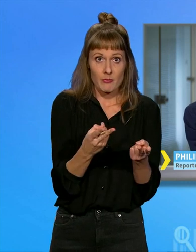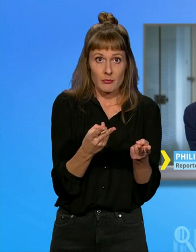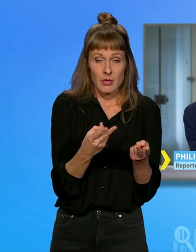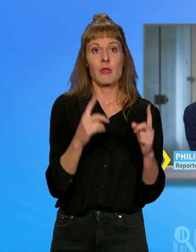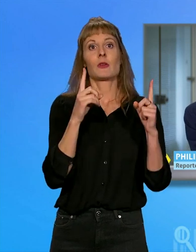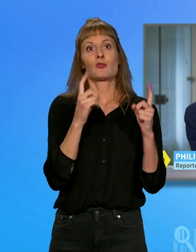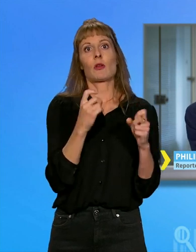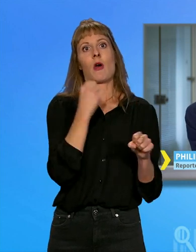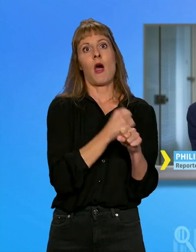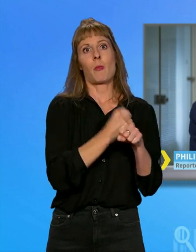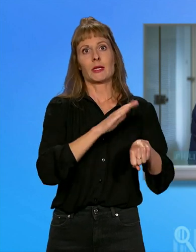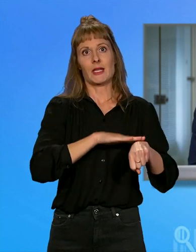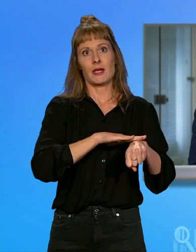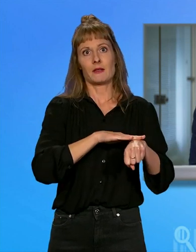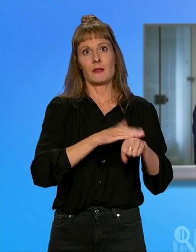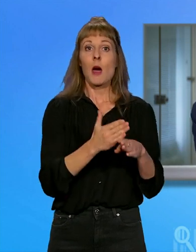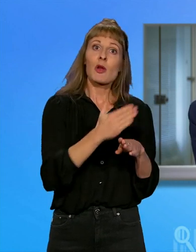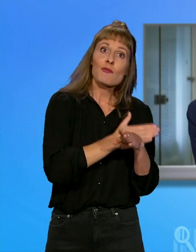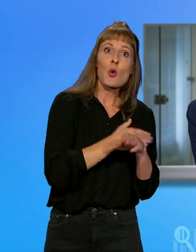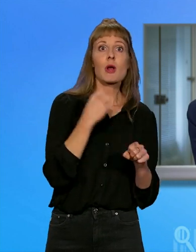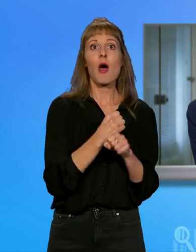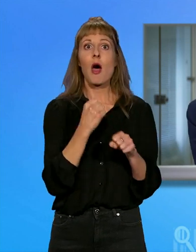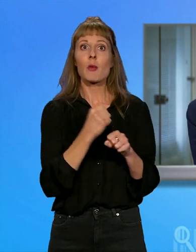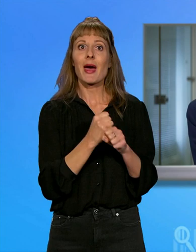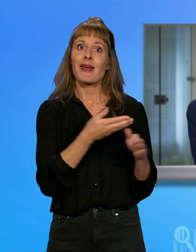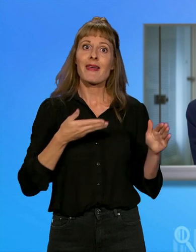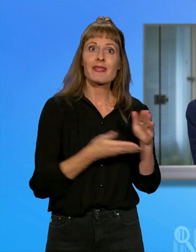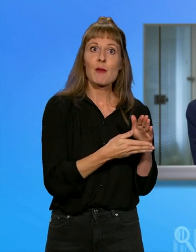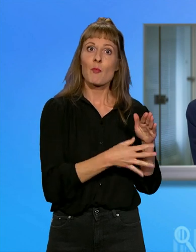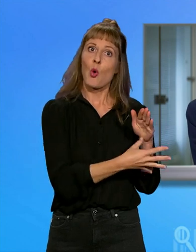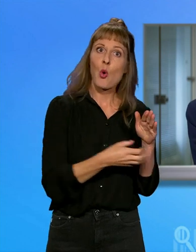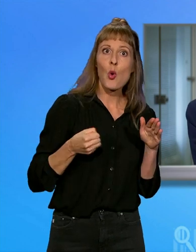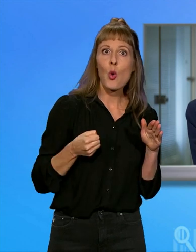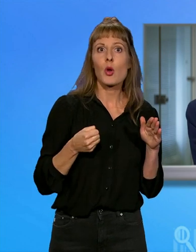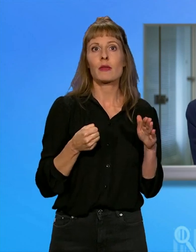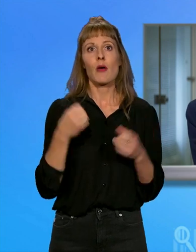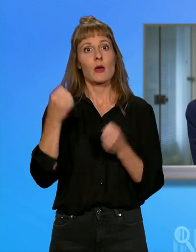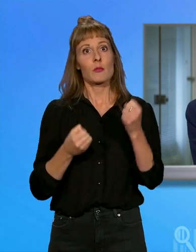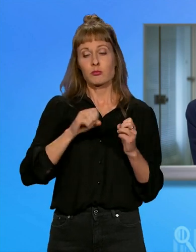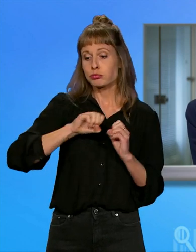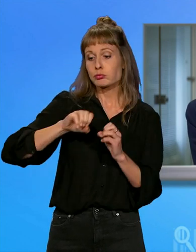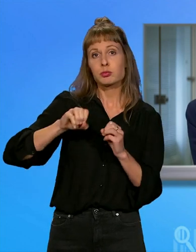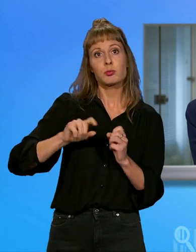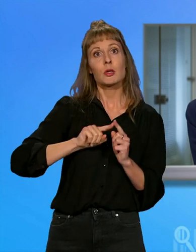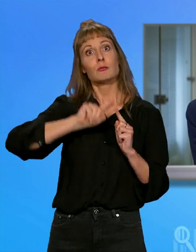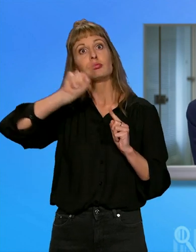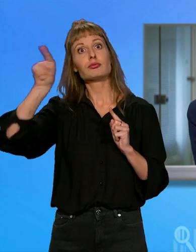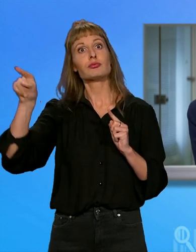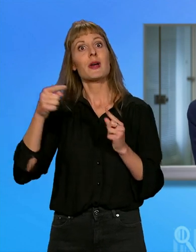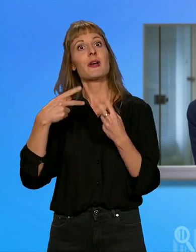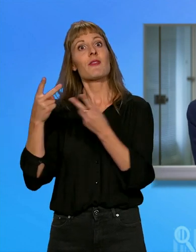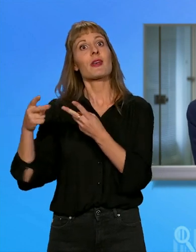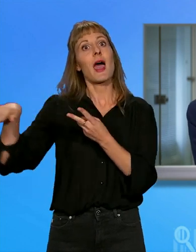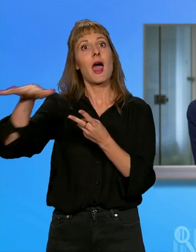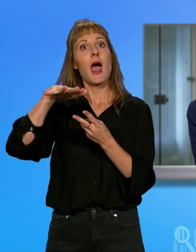sortieren, die Päckchen ins Fahrzeug hinein, herzufahren, ins Verteilgebiet und zurückfahren, das ist nie, das sieht